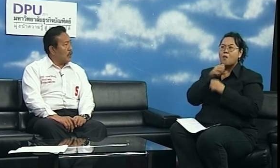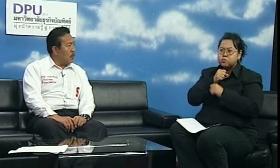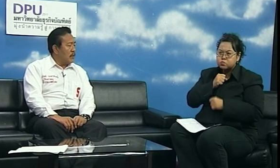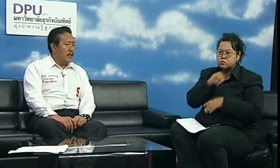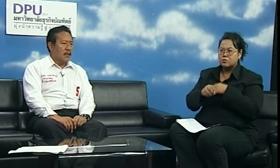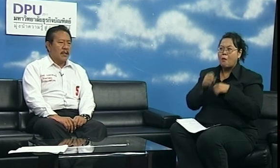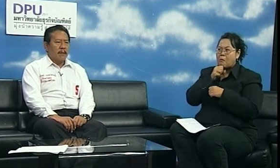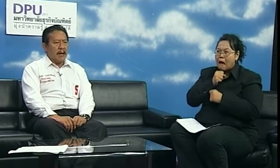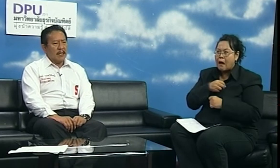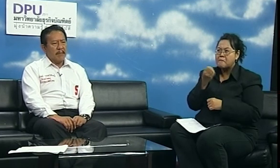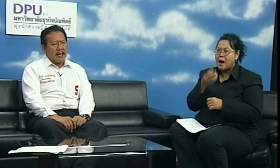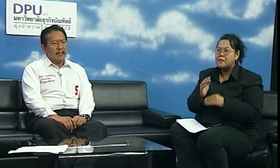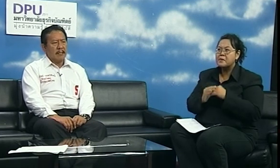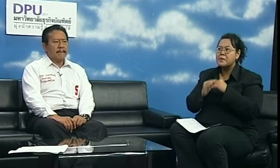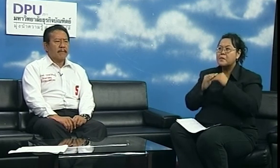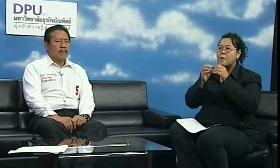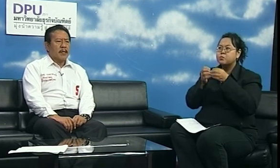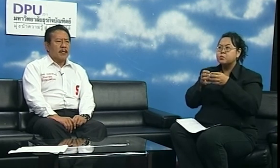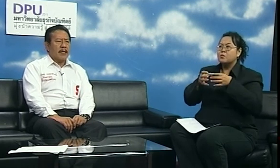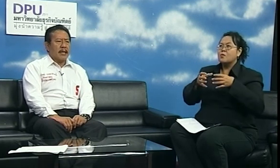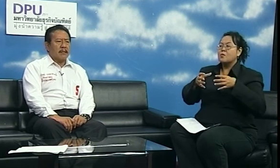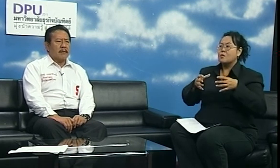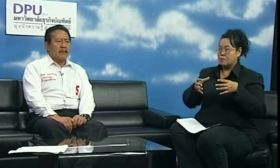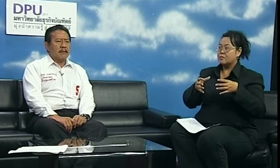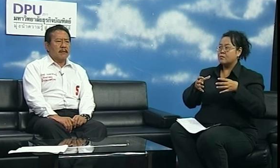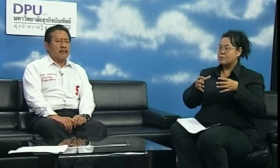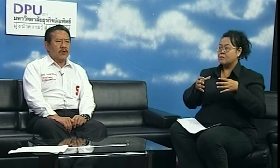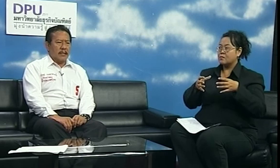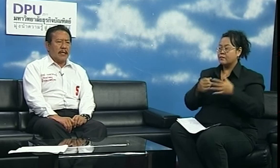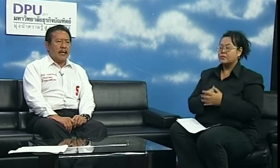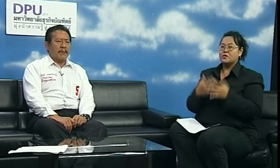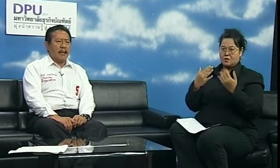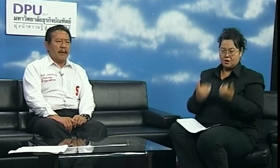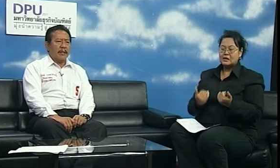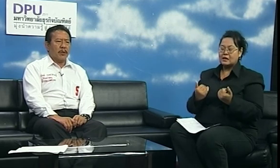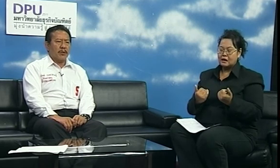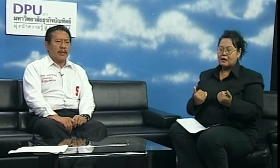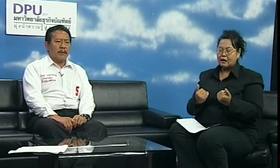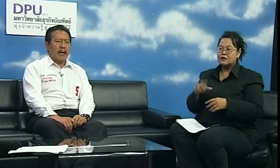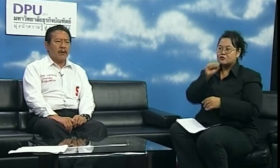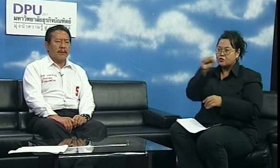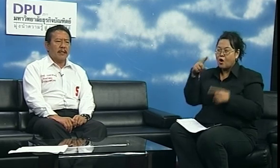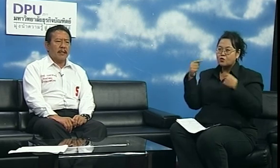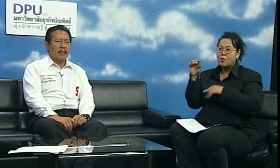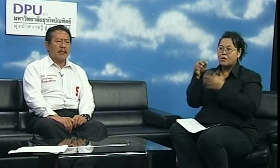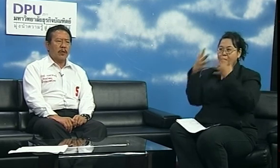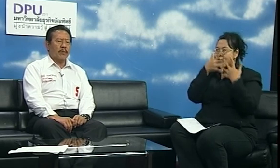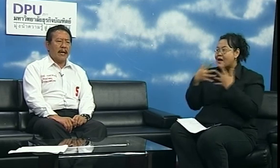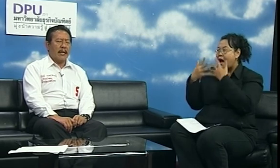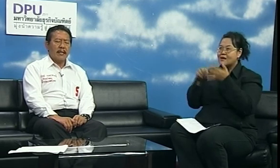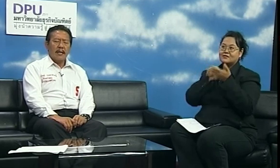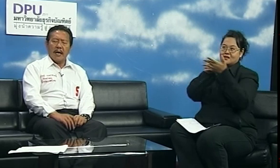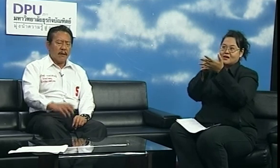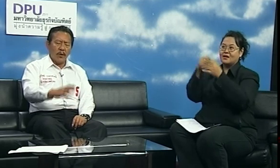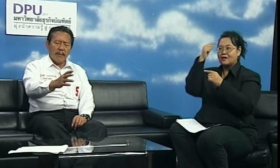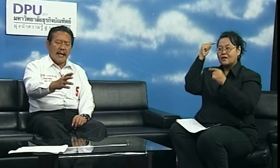ผู้สูงอายุมากข้ มากขึ้นดันั้น จุดนี้ล่ะครับ ททำให้สอสอดัสภาเขานำเสนอนโยบ